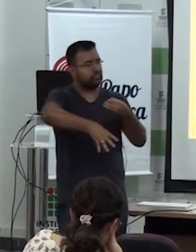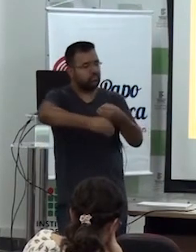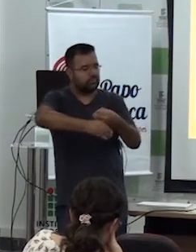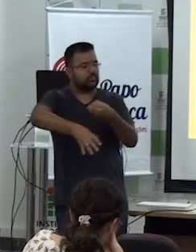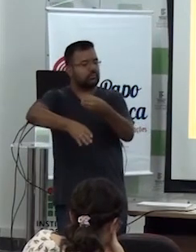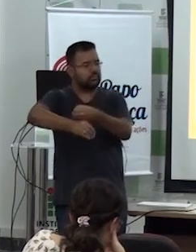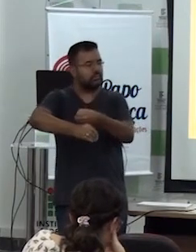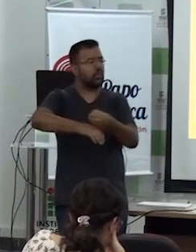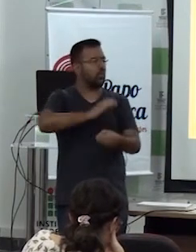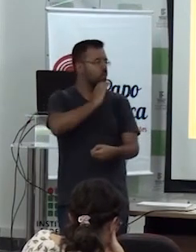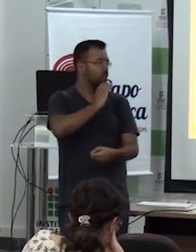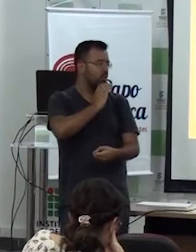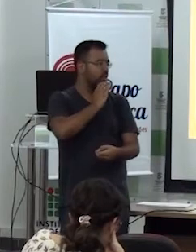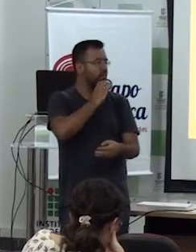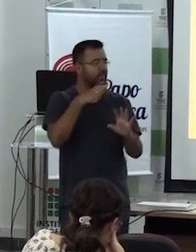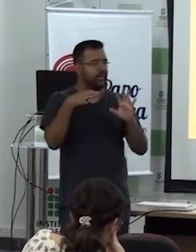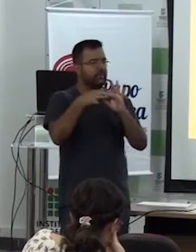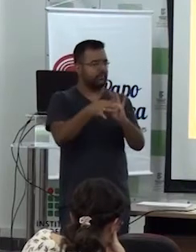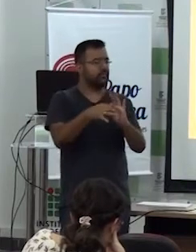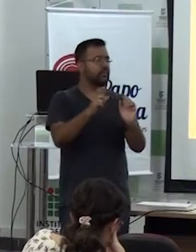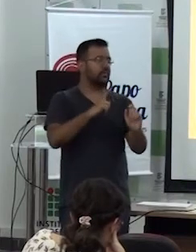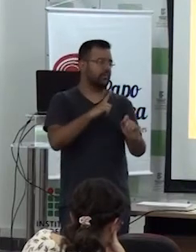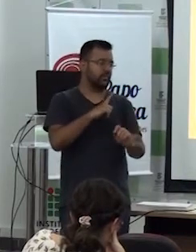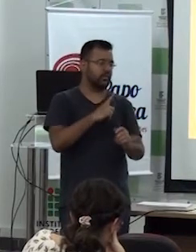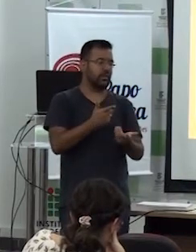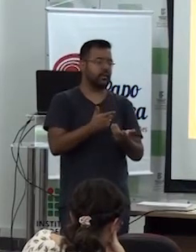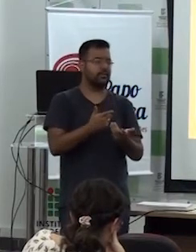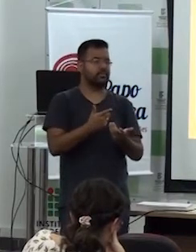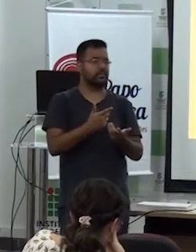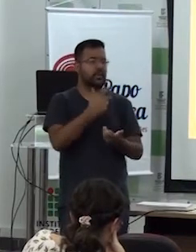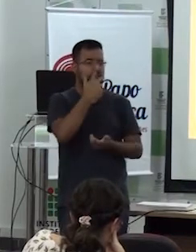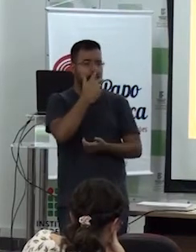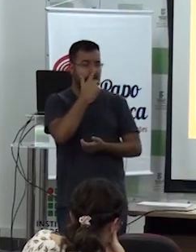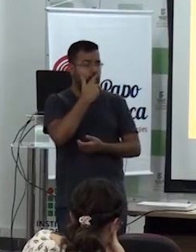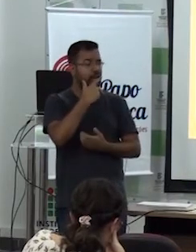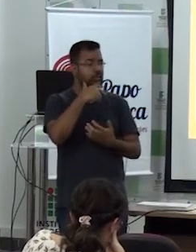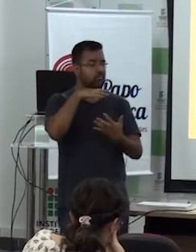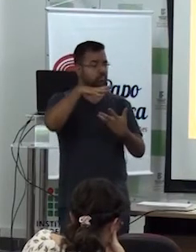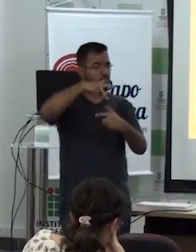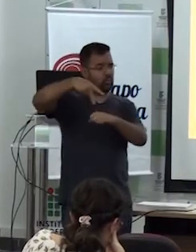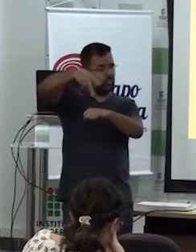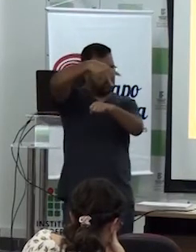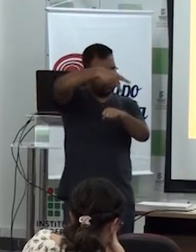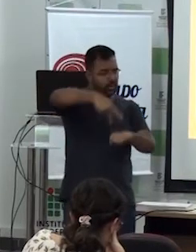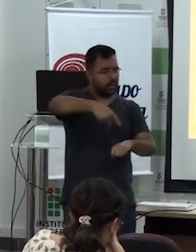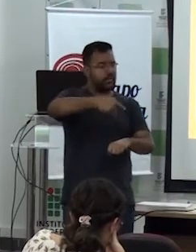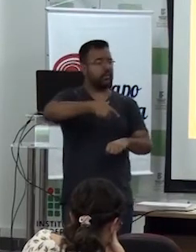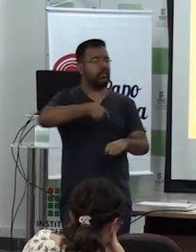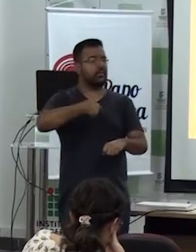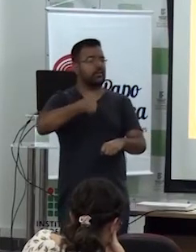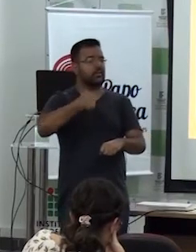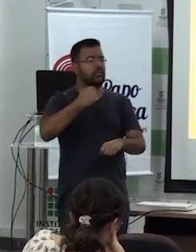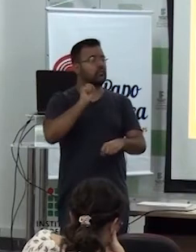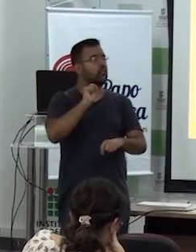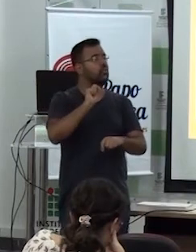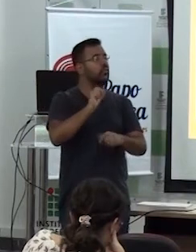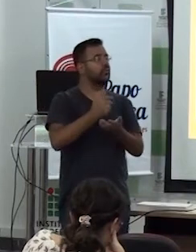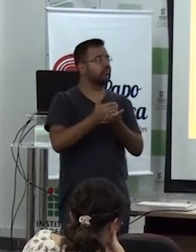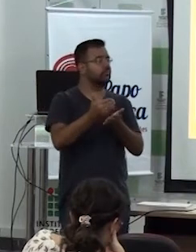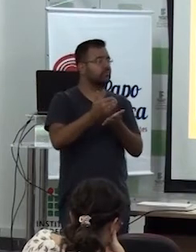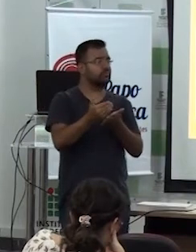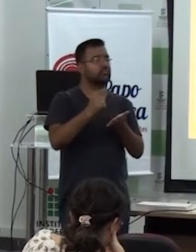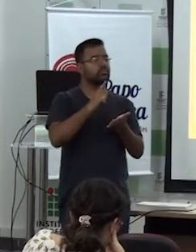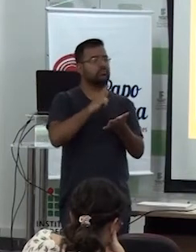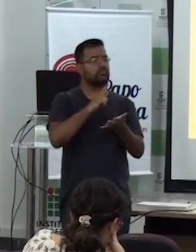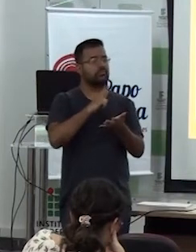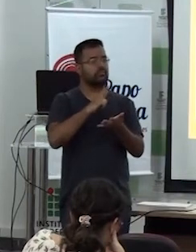do conhecimento. E há uma tendência mundial nessa questão de absorver também essas questões